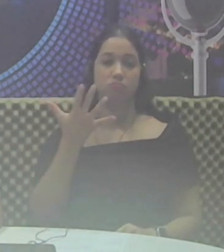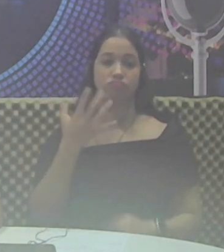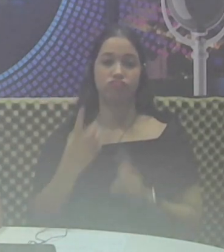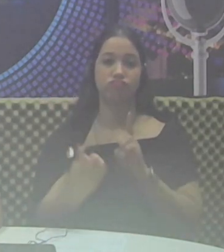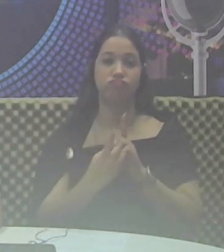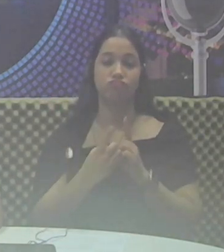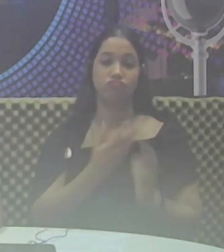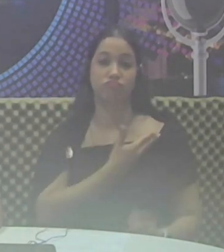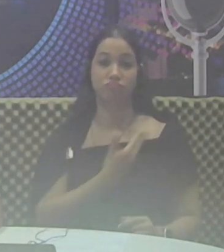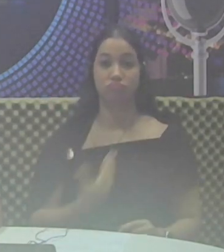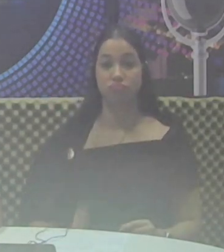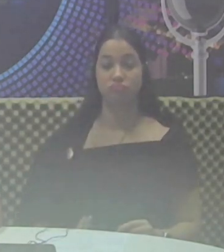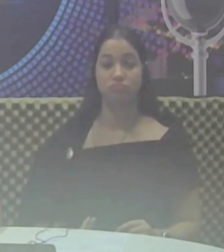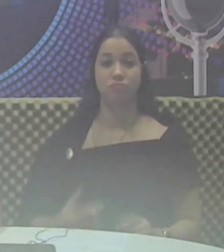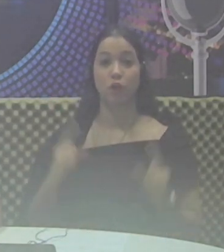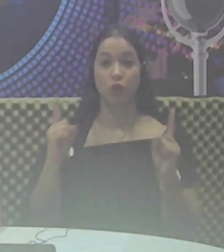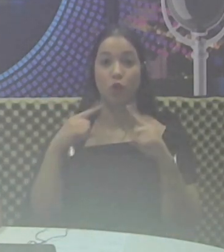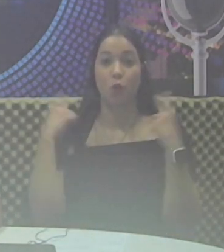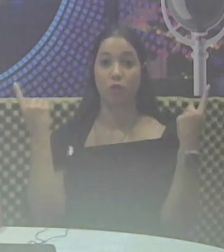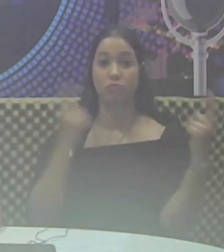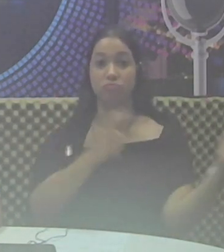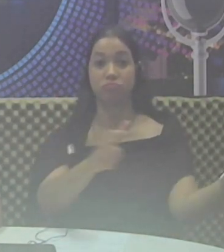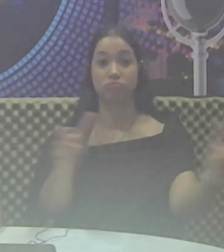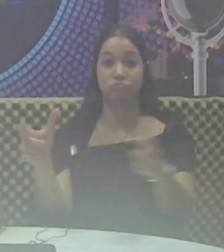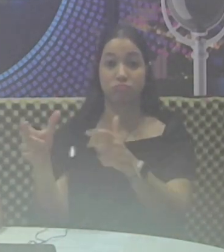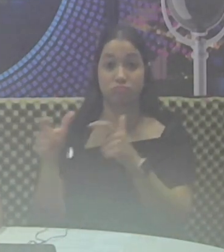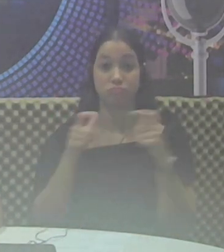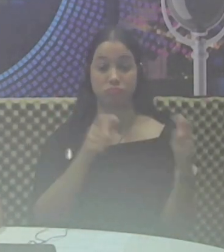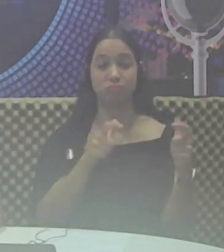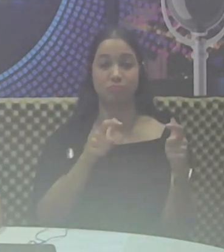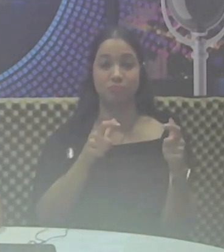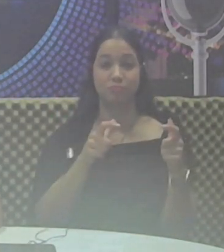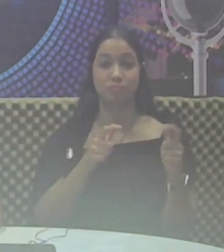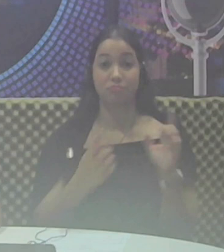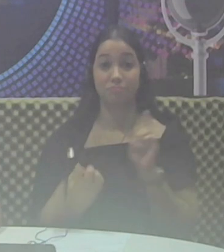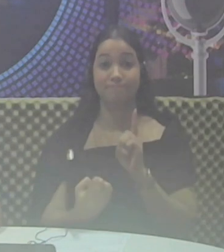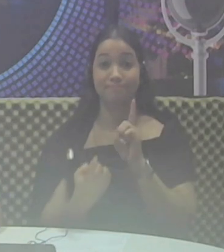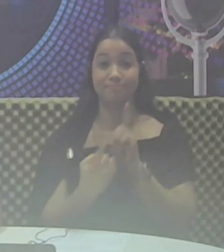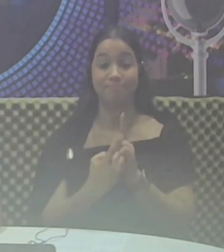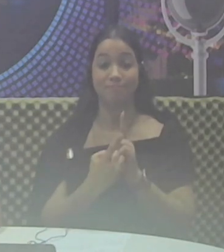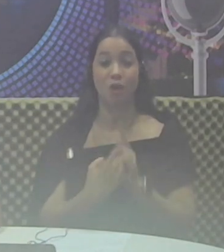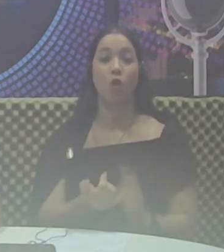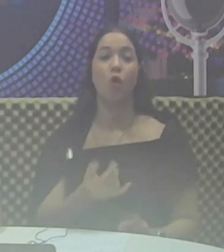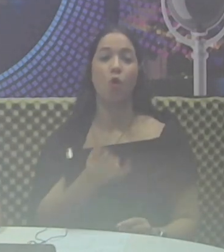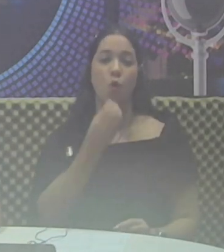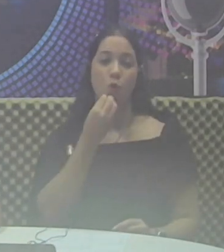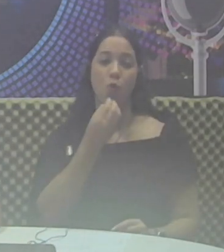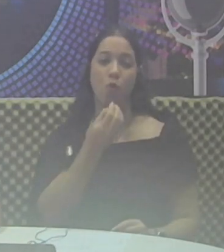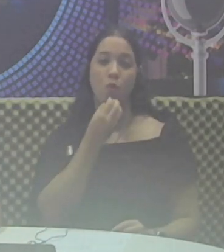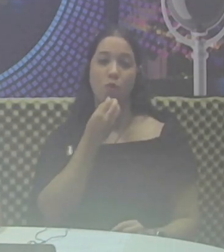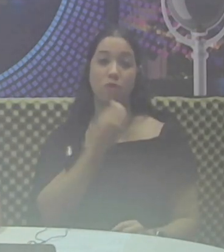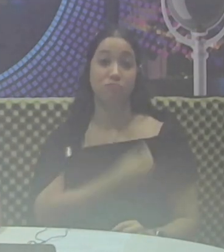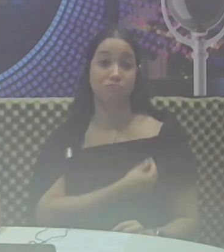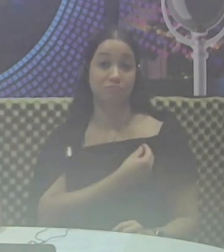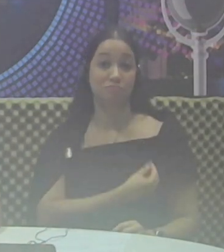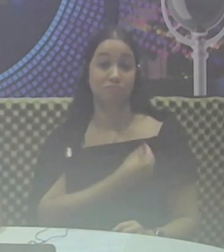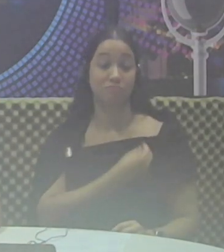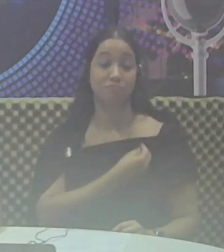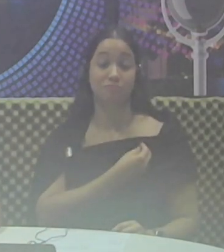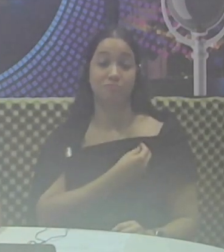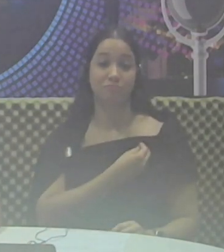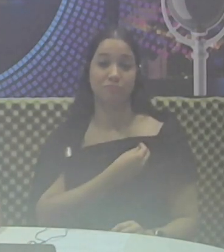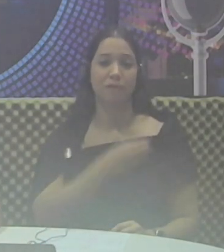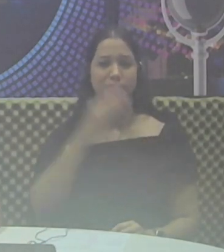participação pública em todas as regiões da cidade. Os encontros são uma oportunidade para que os moradores apresentem